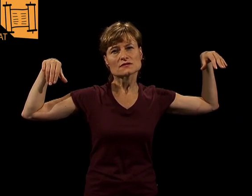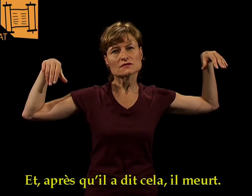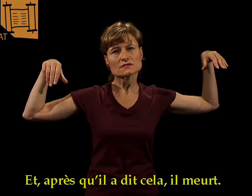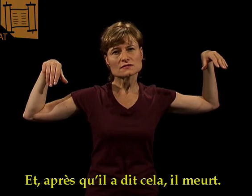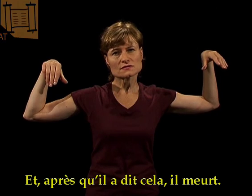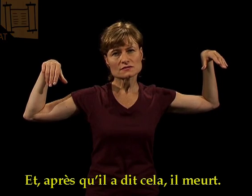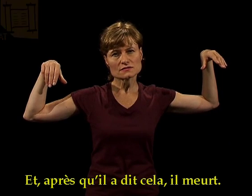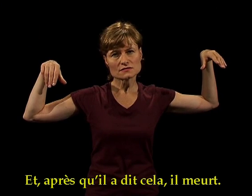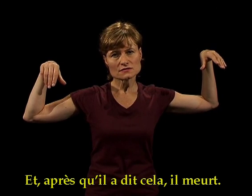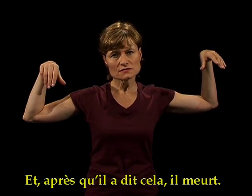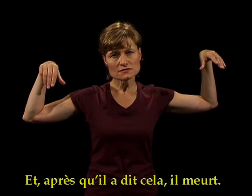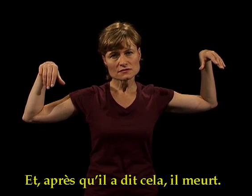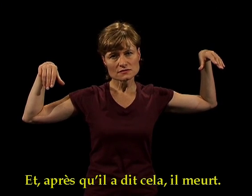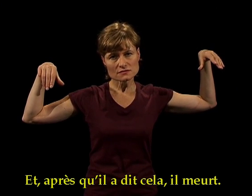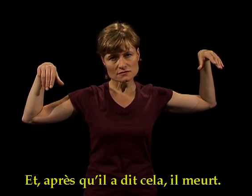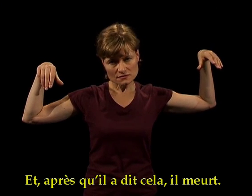Et après qu'il a dit cela, il meurt.